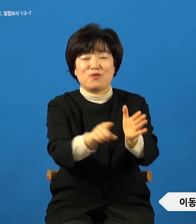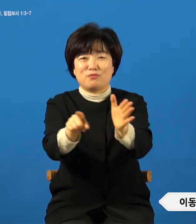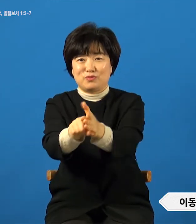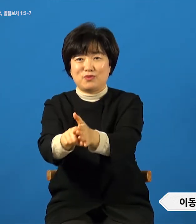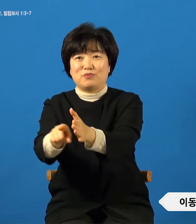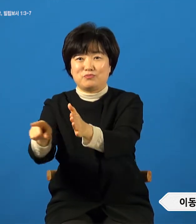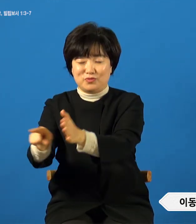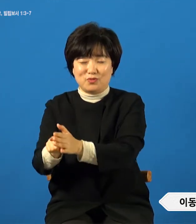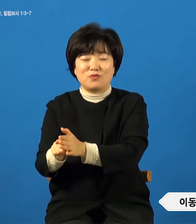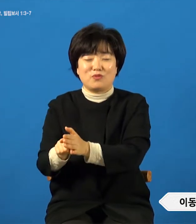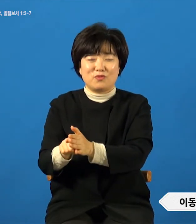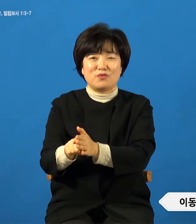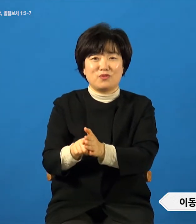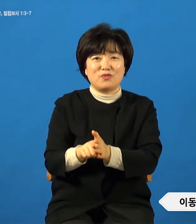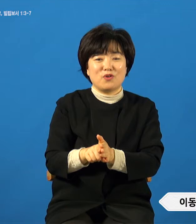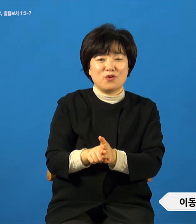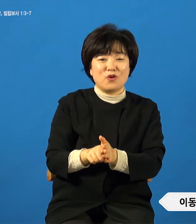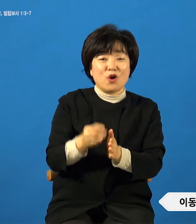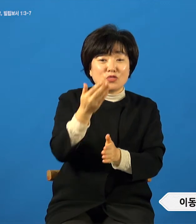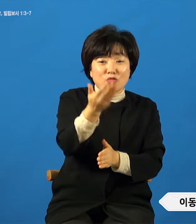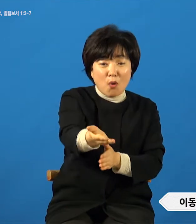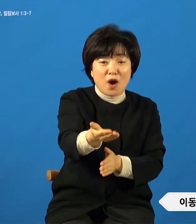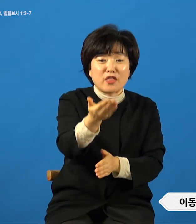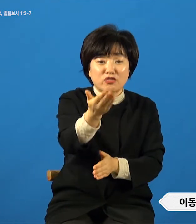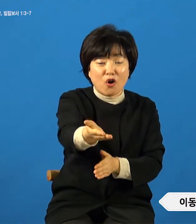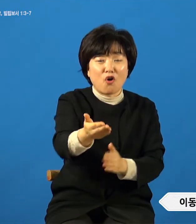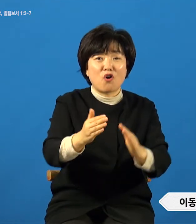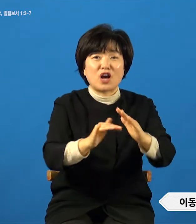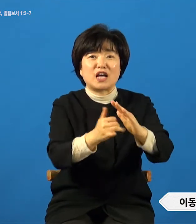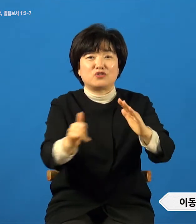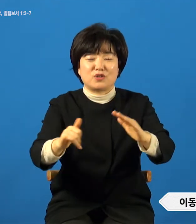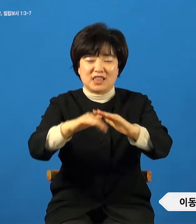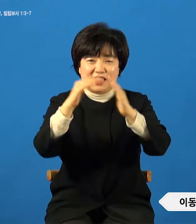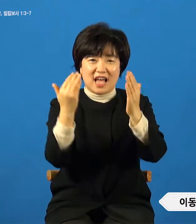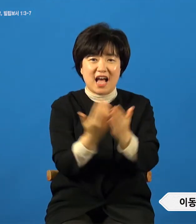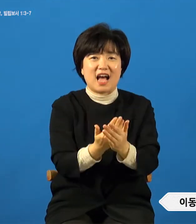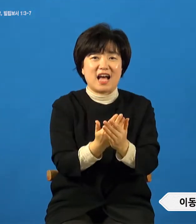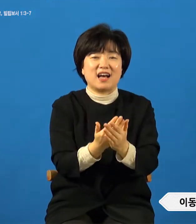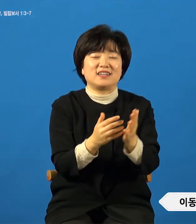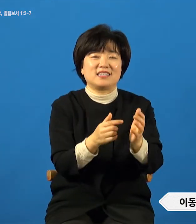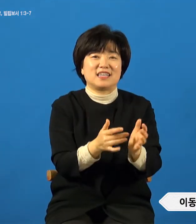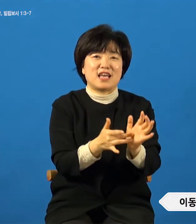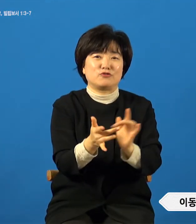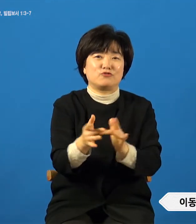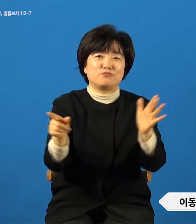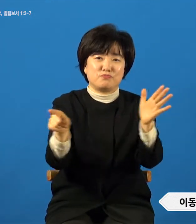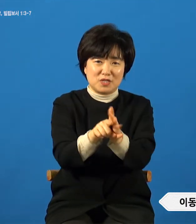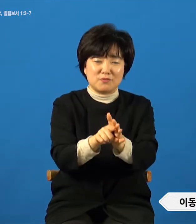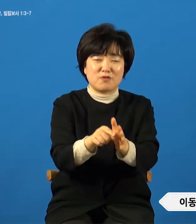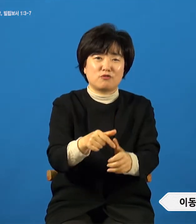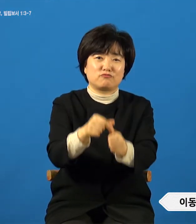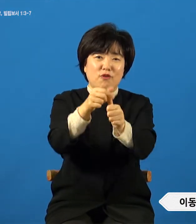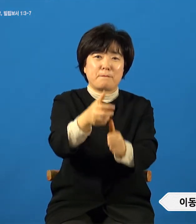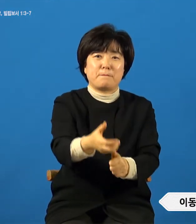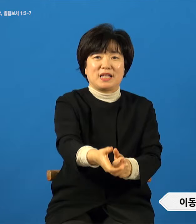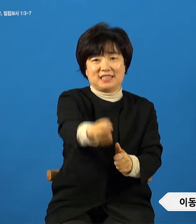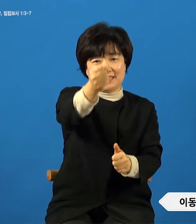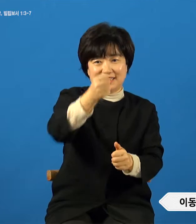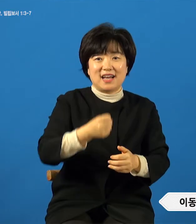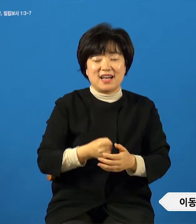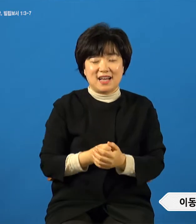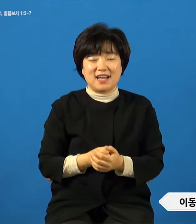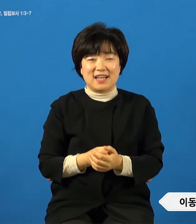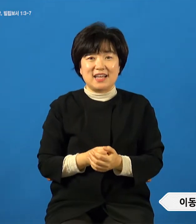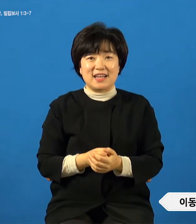그대로 당신과 당신의 집이 예수 그리스도를 받아들이면 구원을 받을 것입니다. 문자 그대로 그 집안 전체가 또